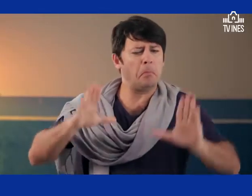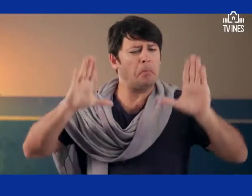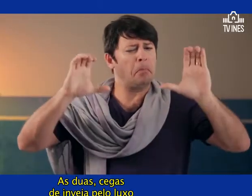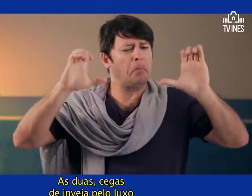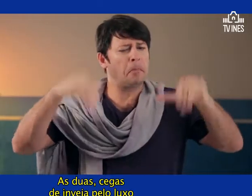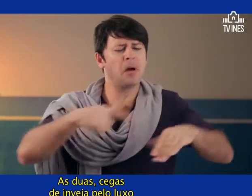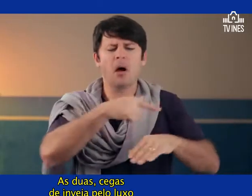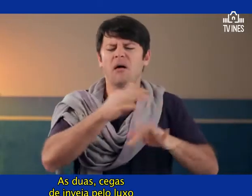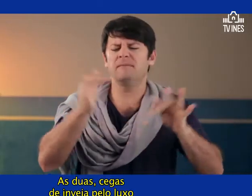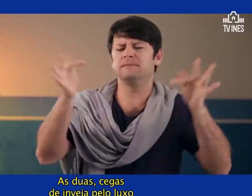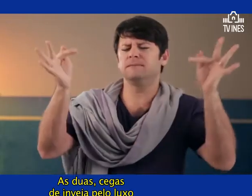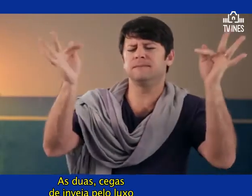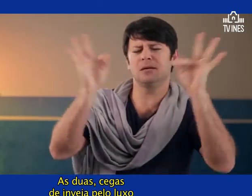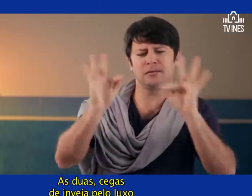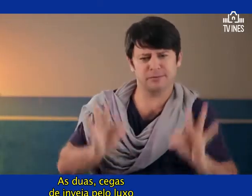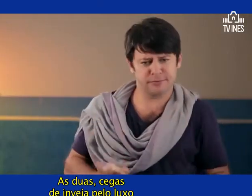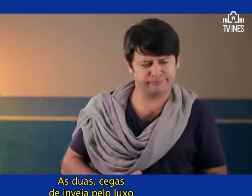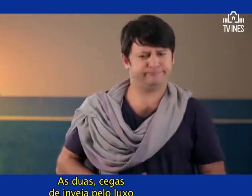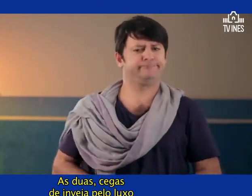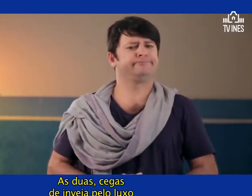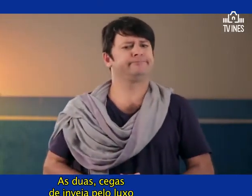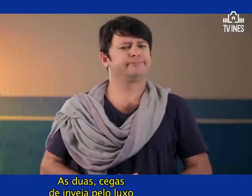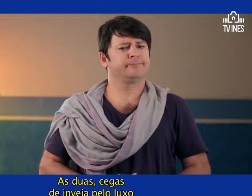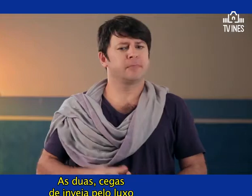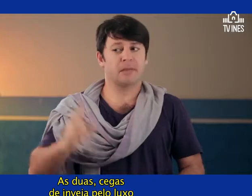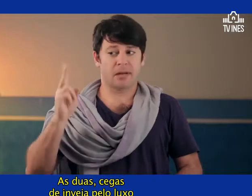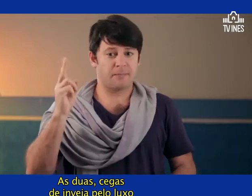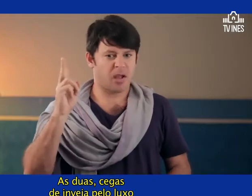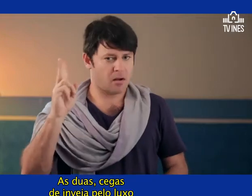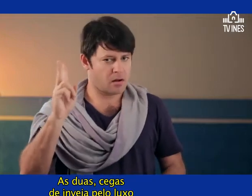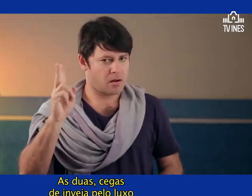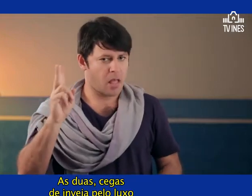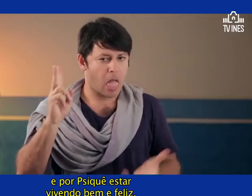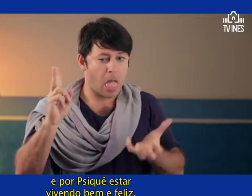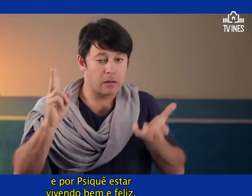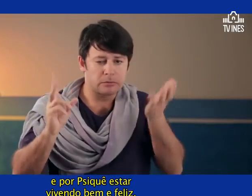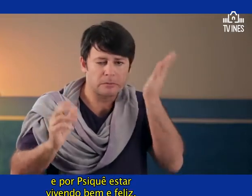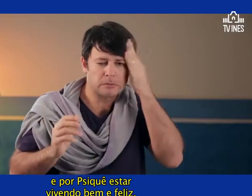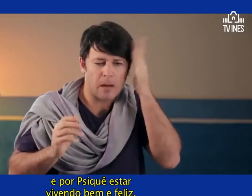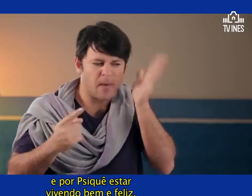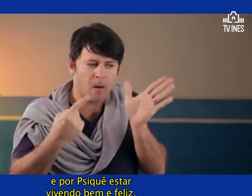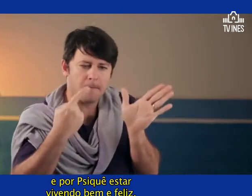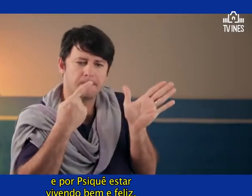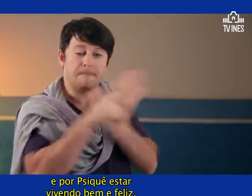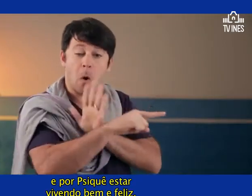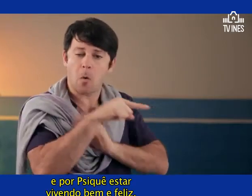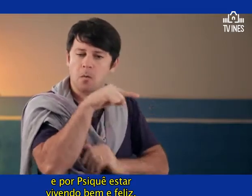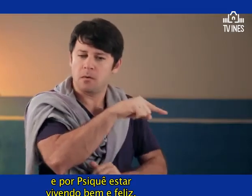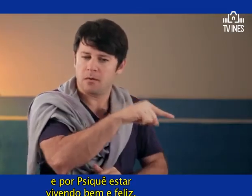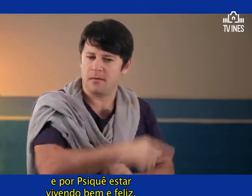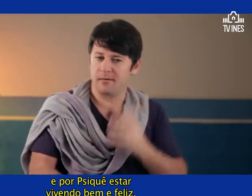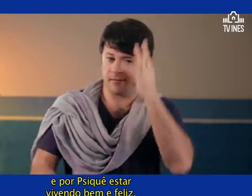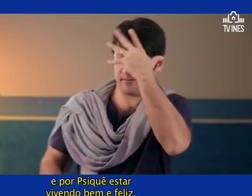As duas, cegas de inveja pelo luxo e por Psyche estar vivendo bem e feliz,